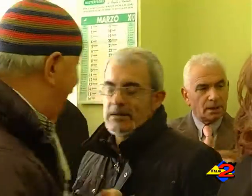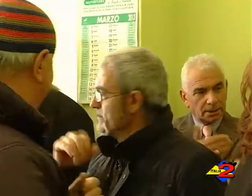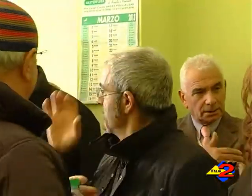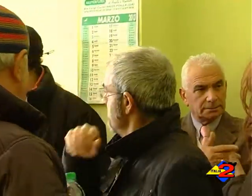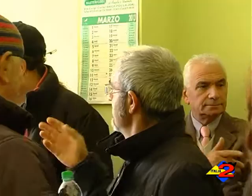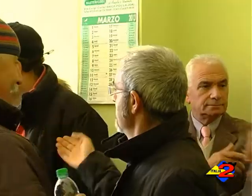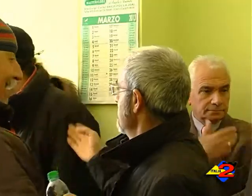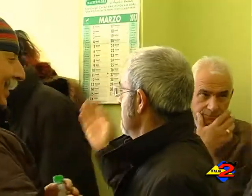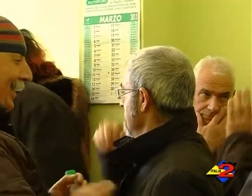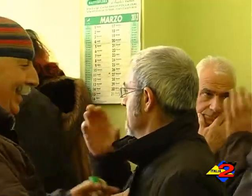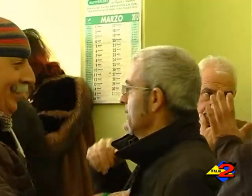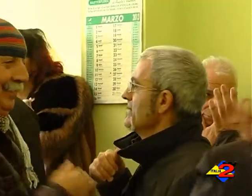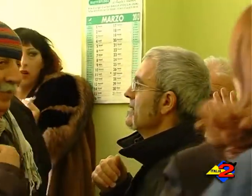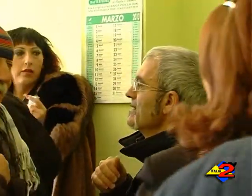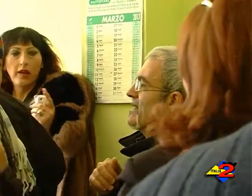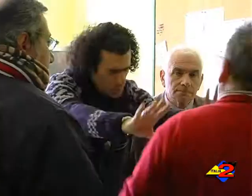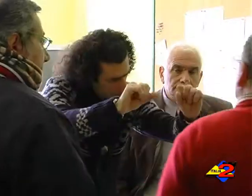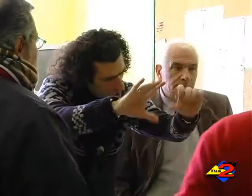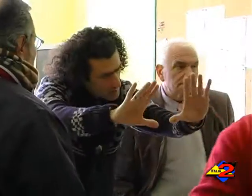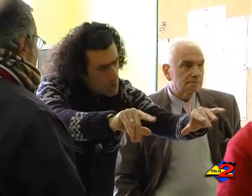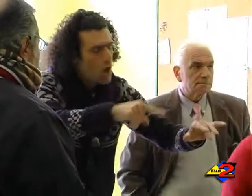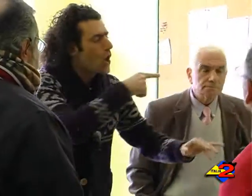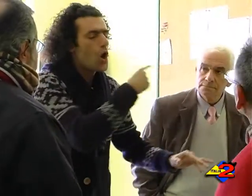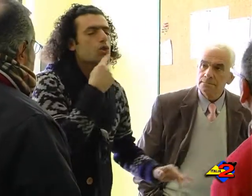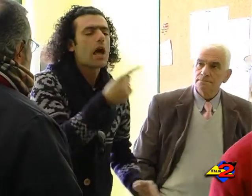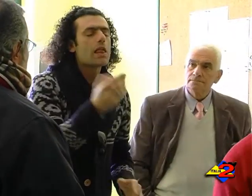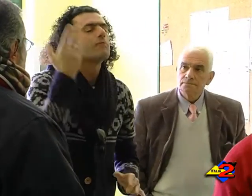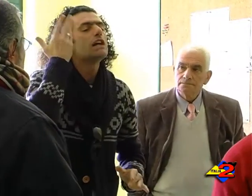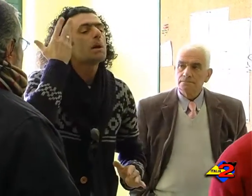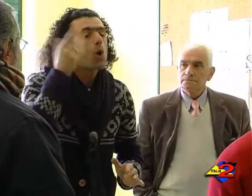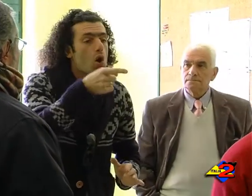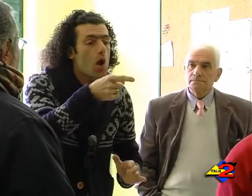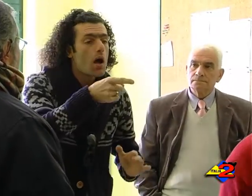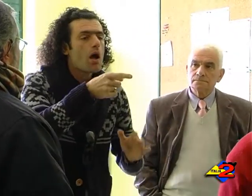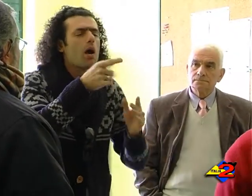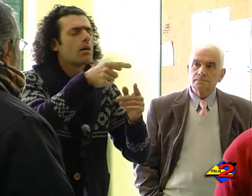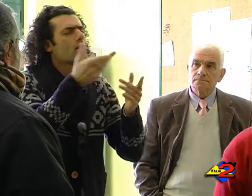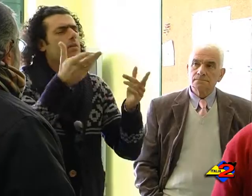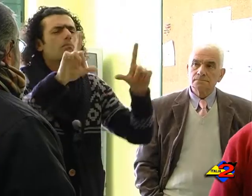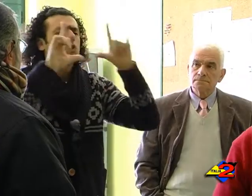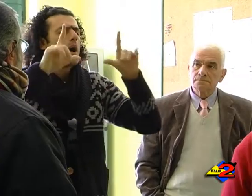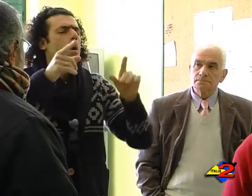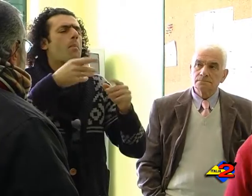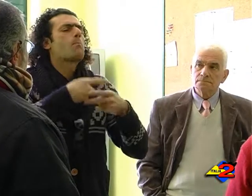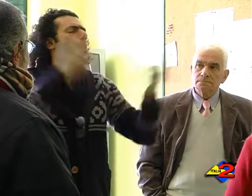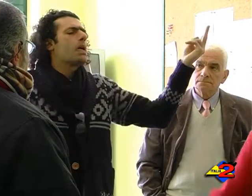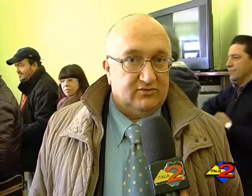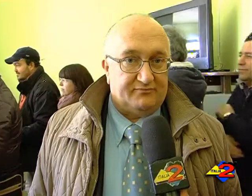Provinciale che è distante comunque 100 km dal territorio, per cui sicuramente è un'iniziativa, è